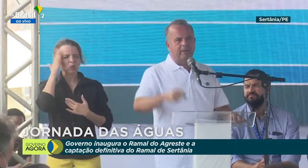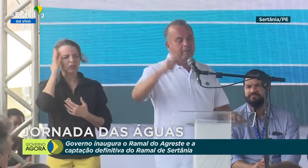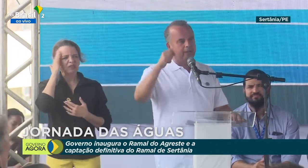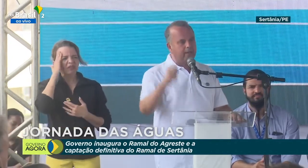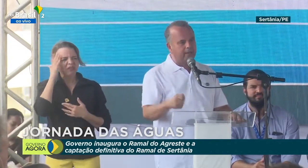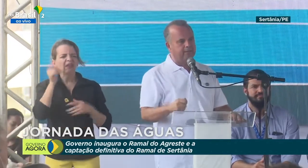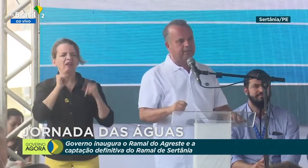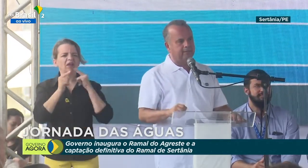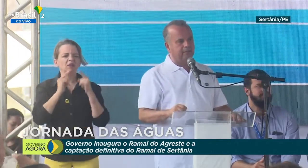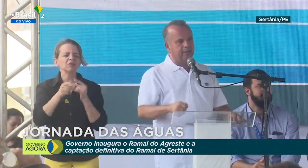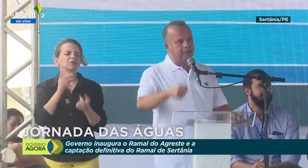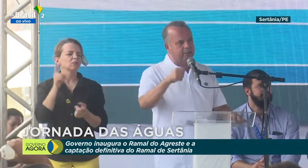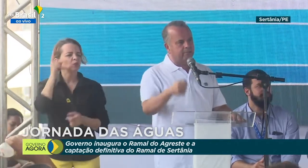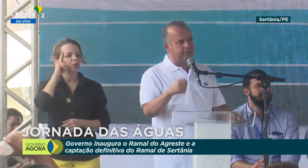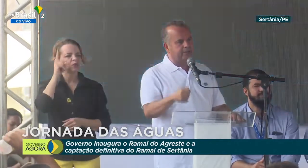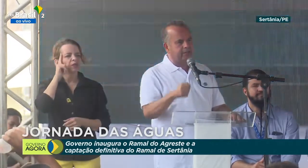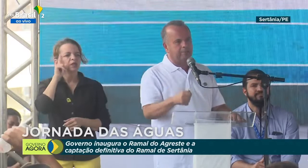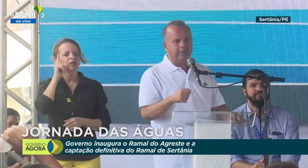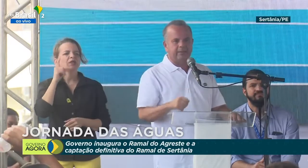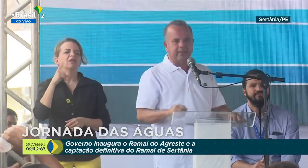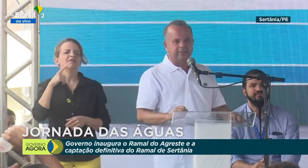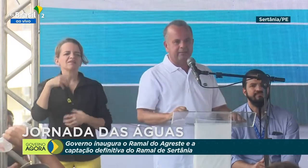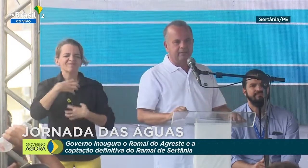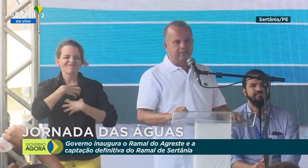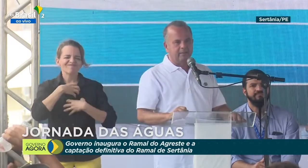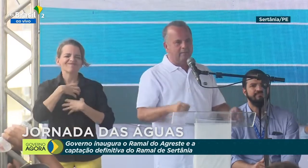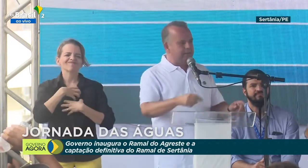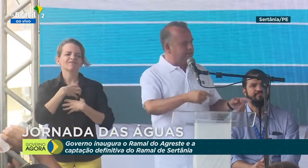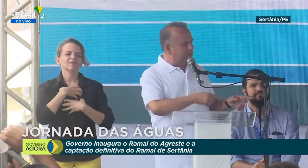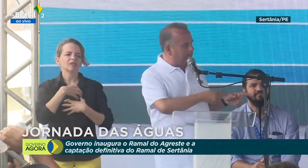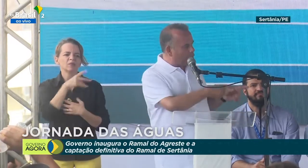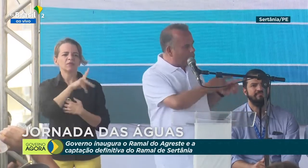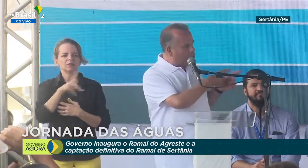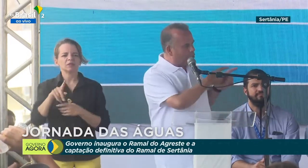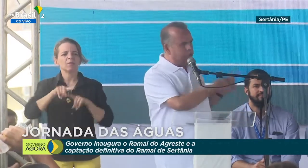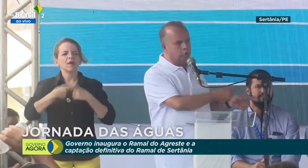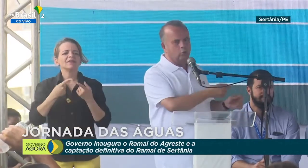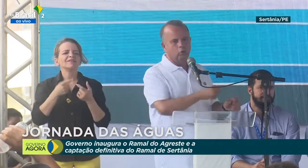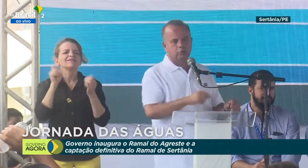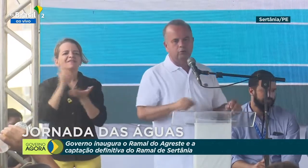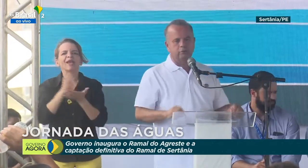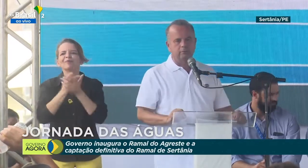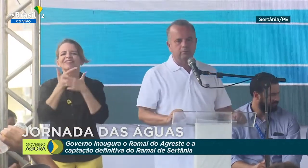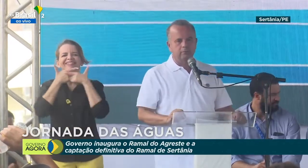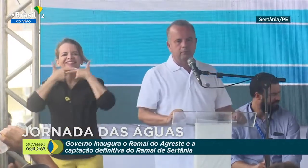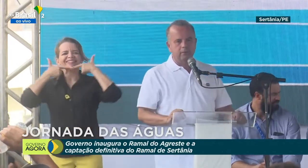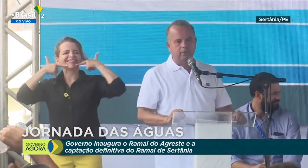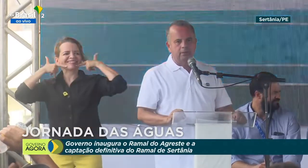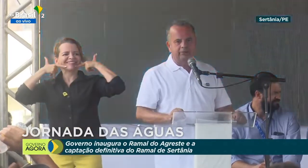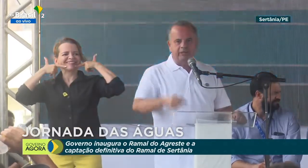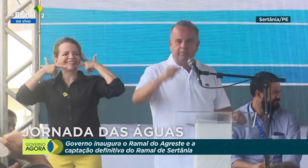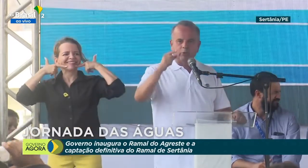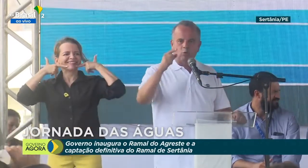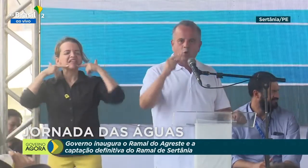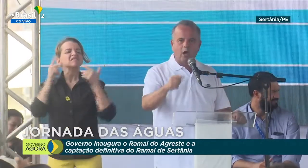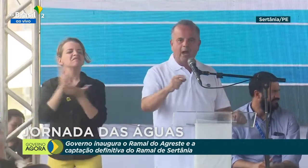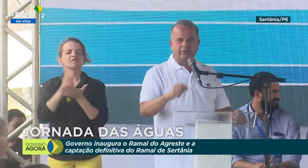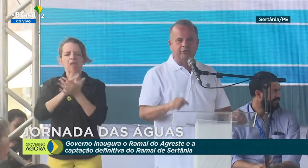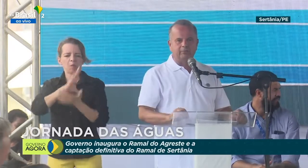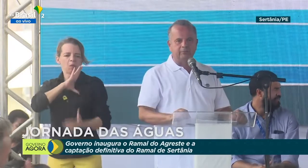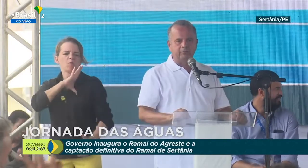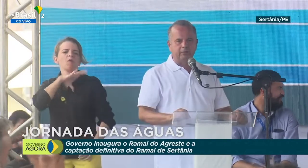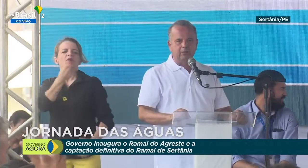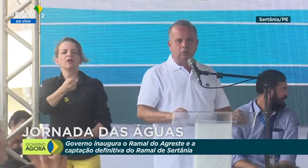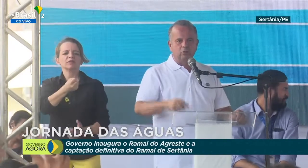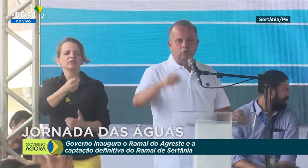cotidianas, permanentes, que este presidente padece, mas sempre com um sorriso no rosto, sempre com